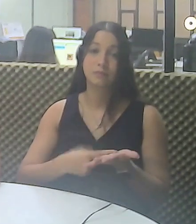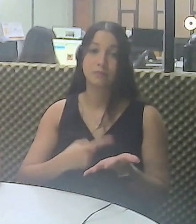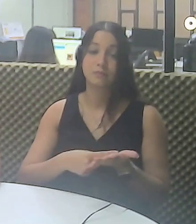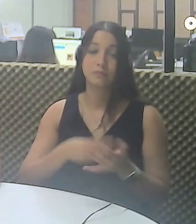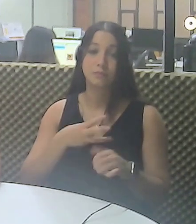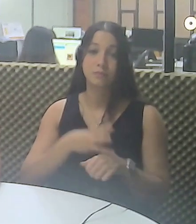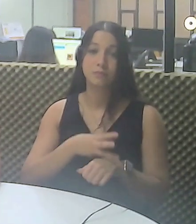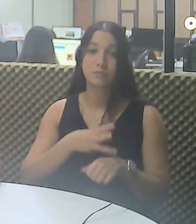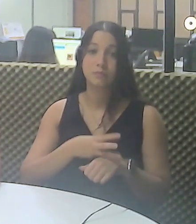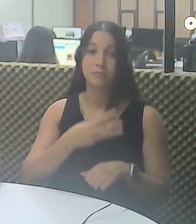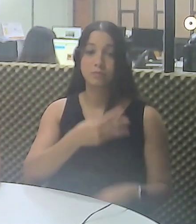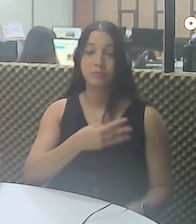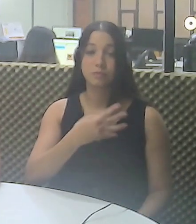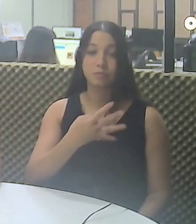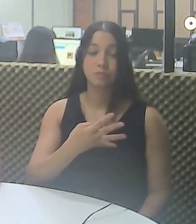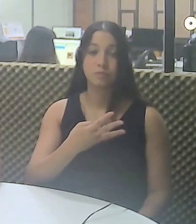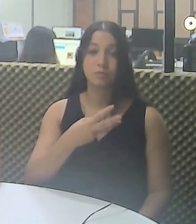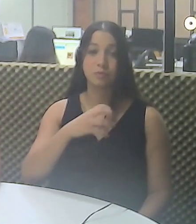pelo WhatsApp